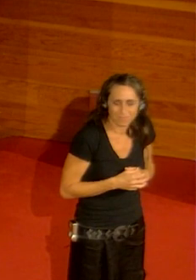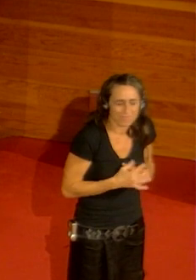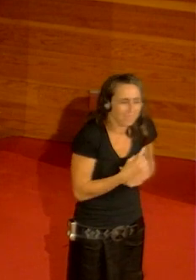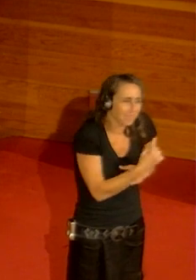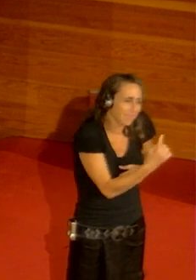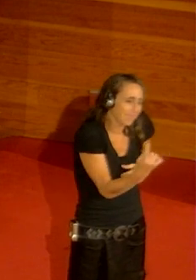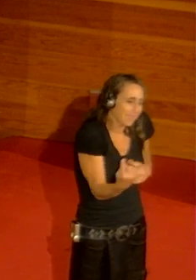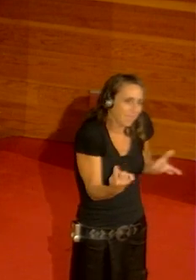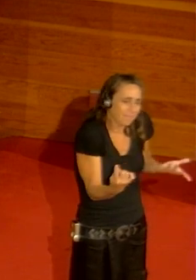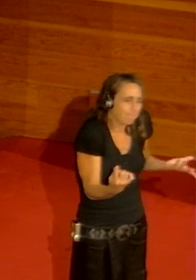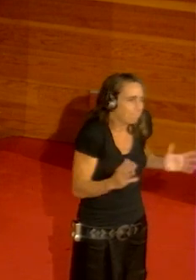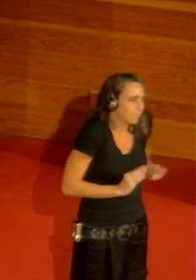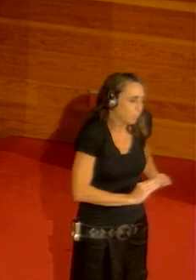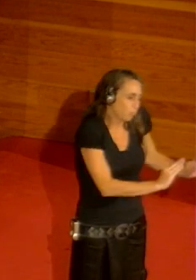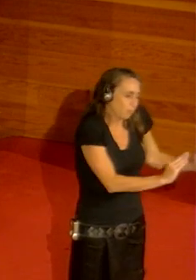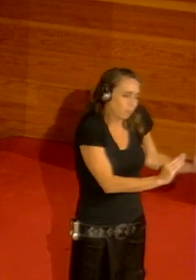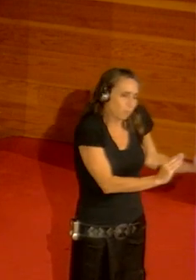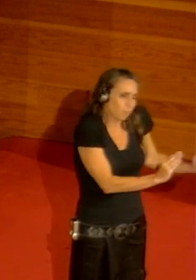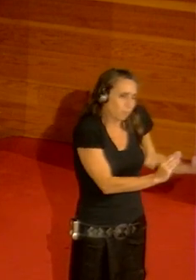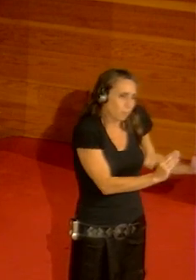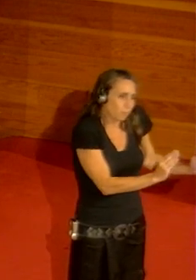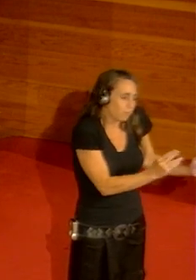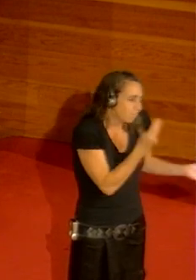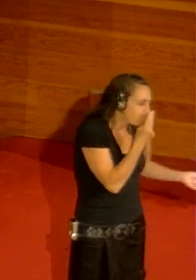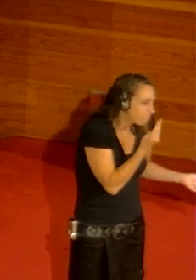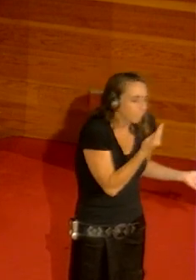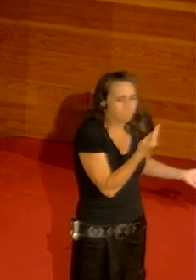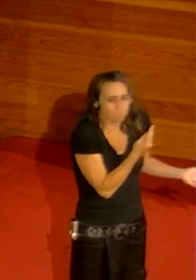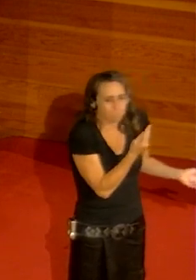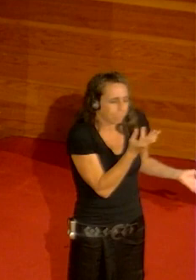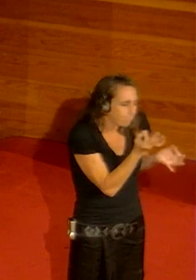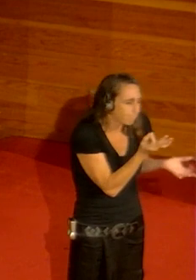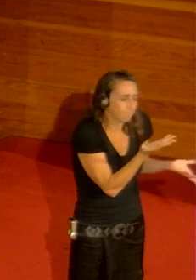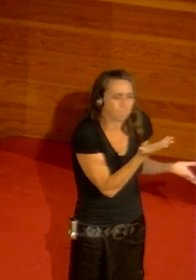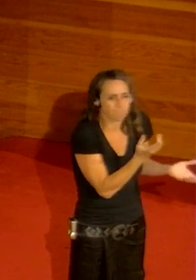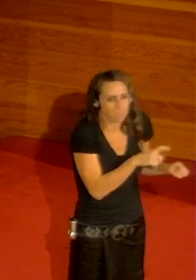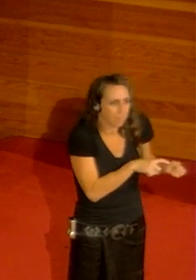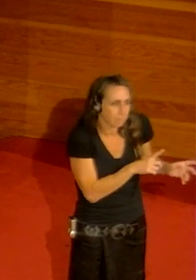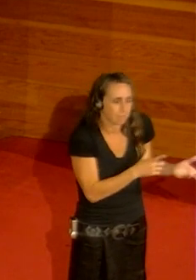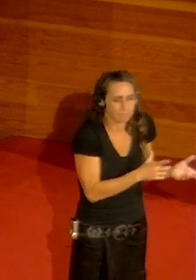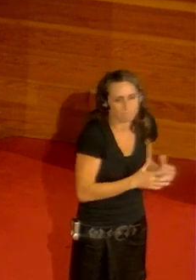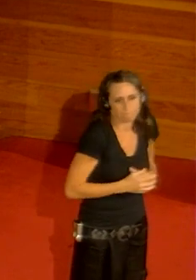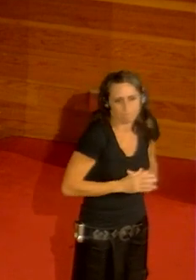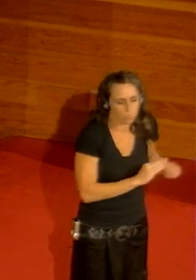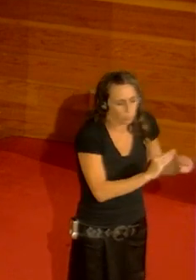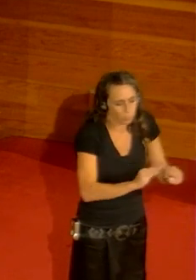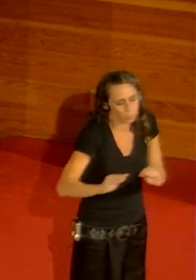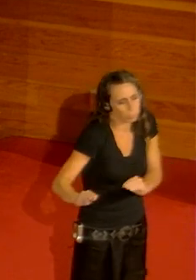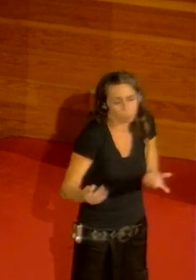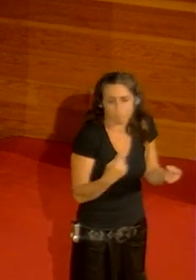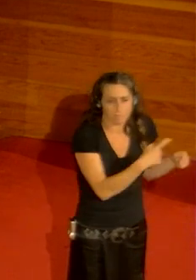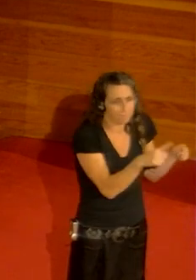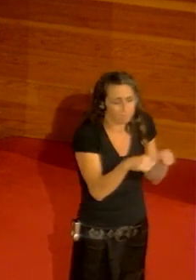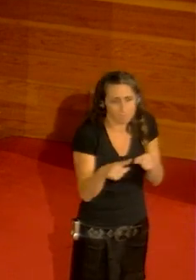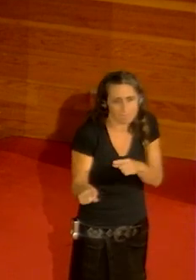tiene sus sus matices y su interés y su bueno son diferentes Bueno